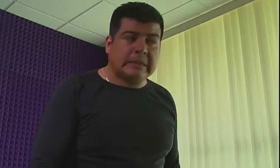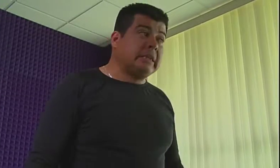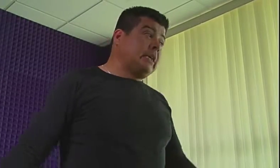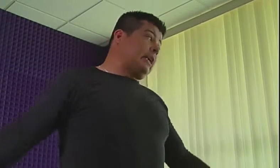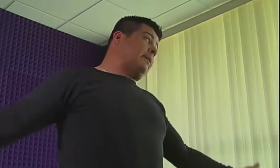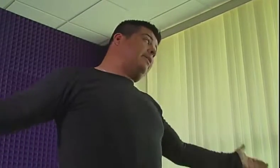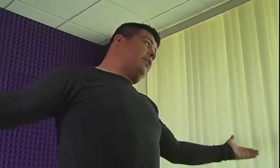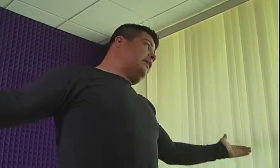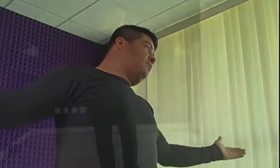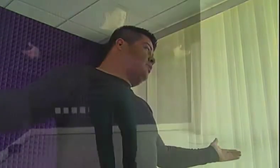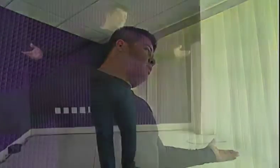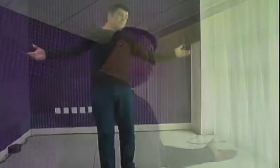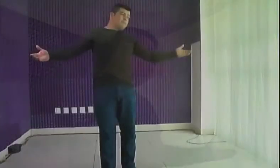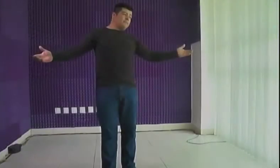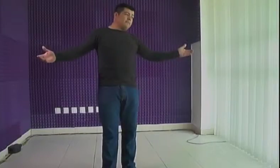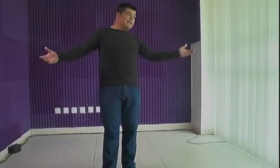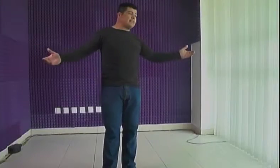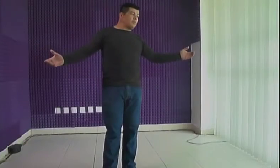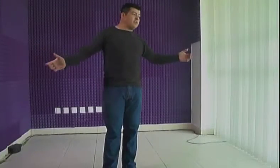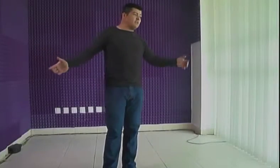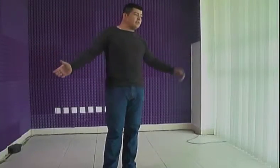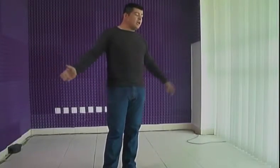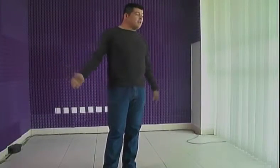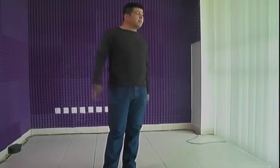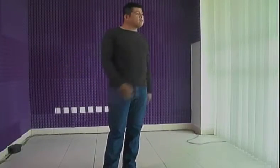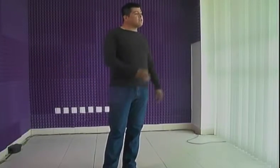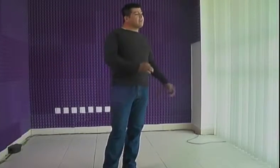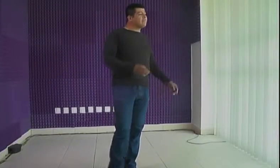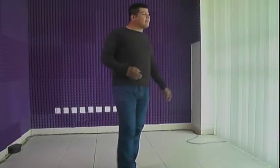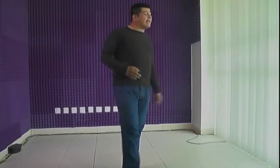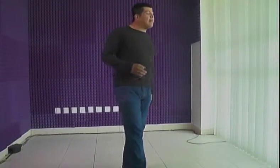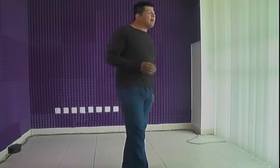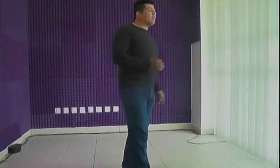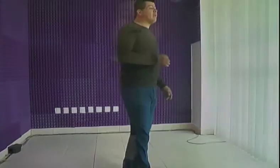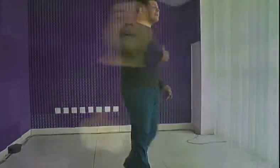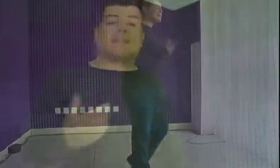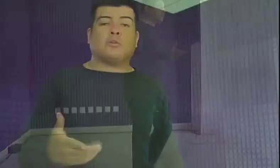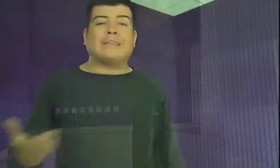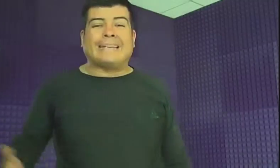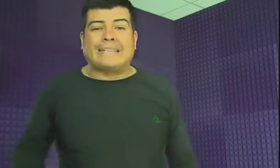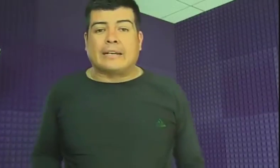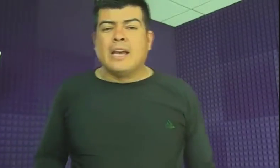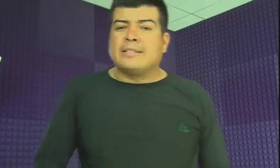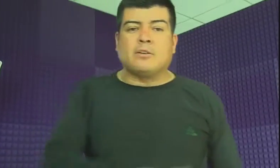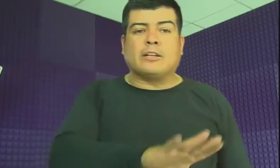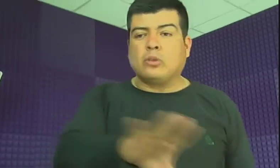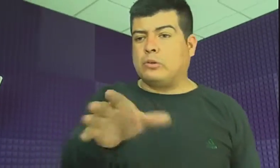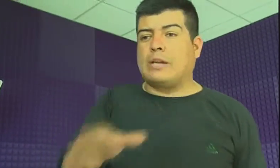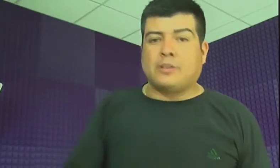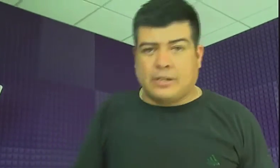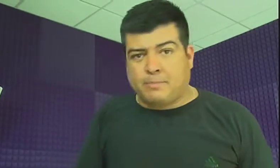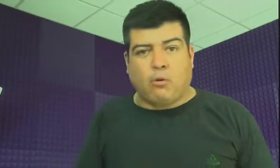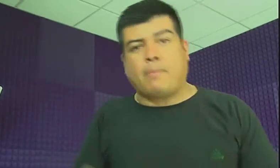A Artaban no le quedó opción y así lo hizo. Pero no solamente velaba por la salud del líder, sino que todos los ladrones poco a poco se